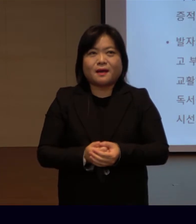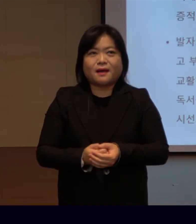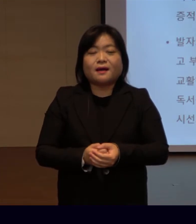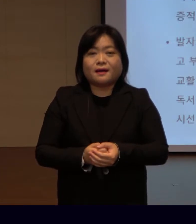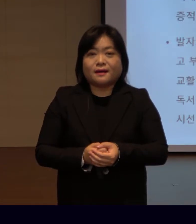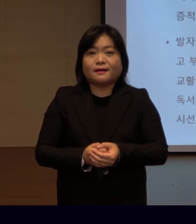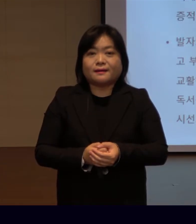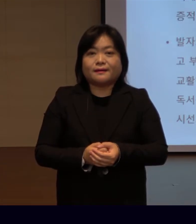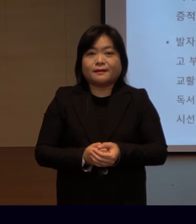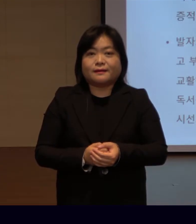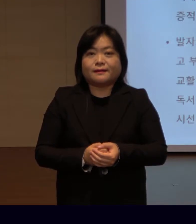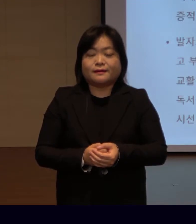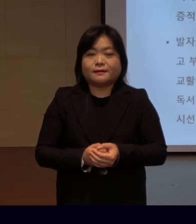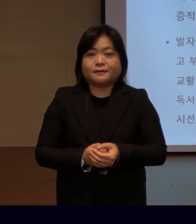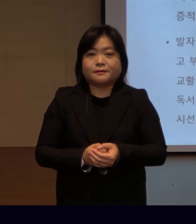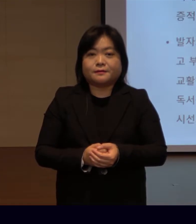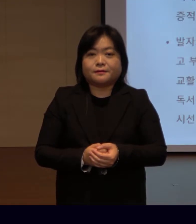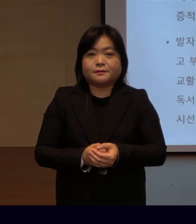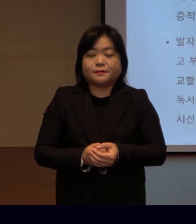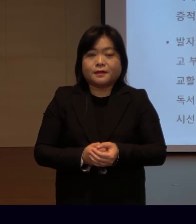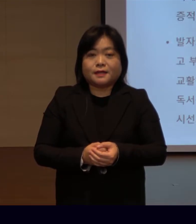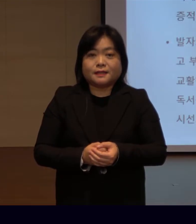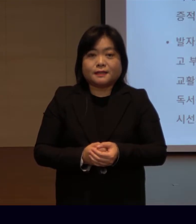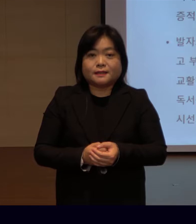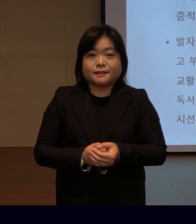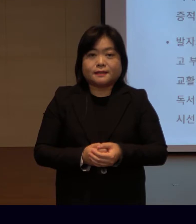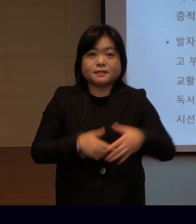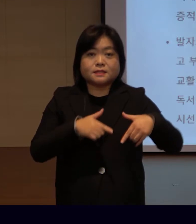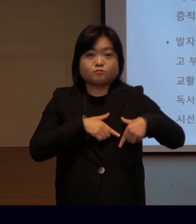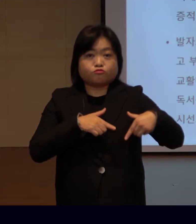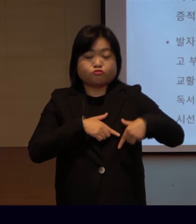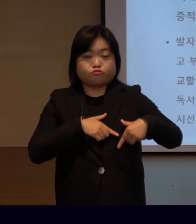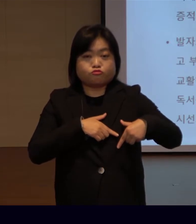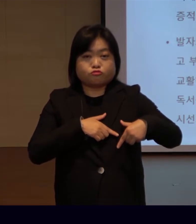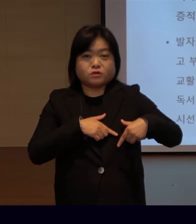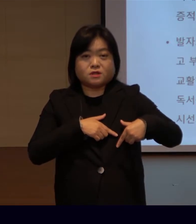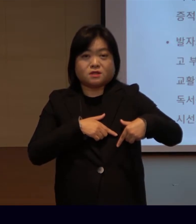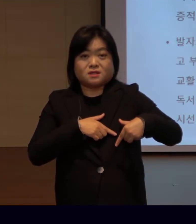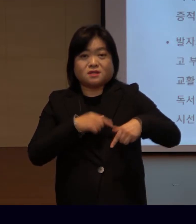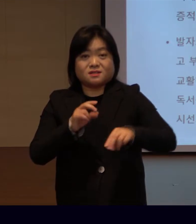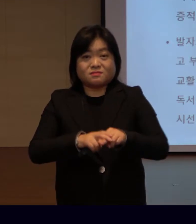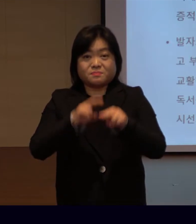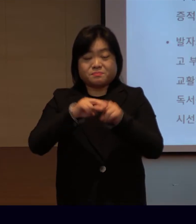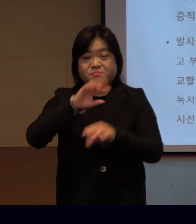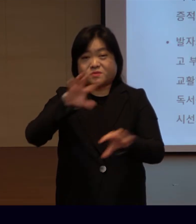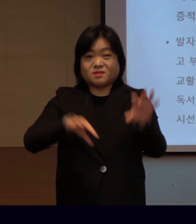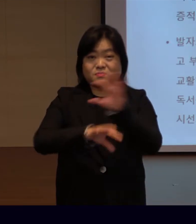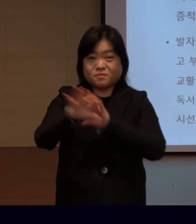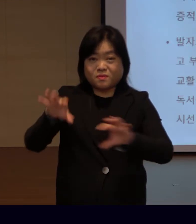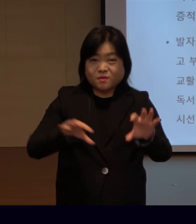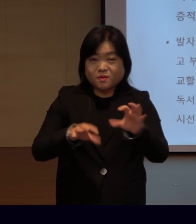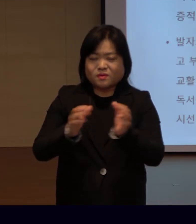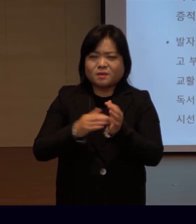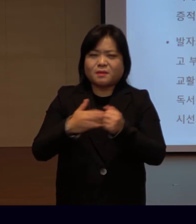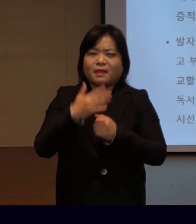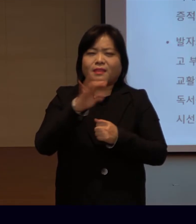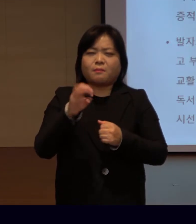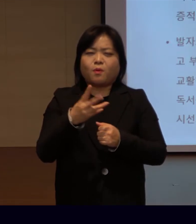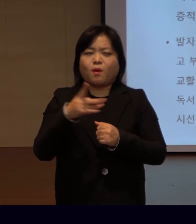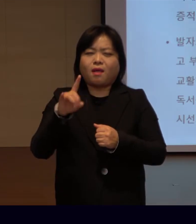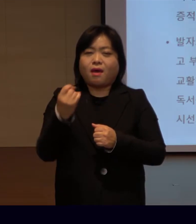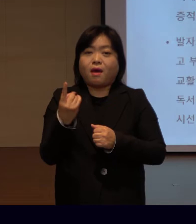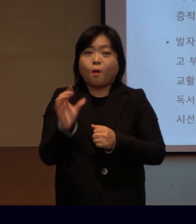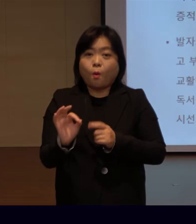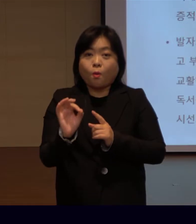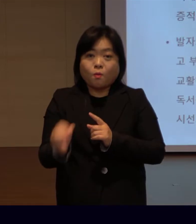뛰어왔습니다만, 이제 신분이 막 뒤집히면서 특히 이제 나폴레옹을 필두로